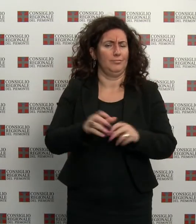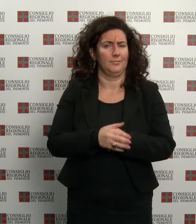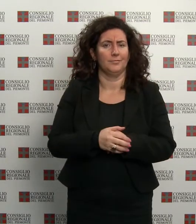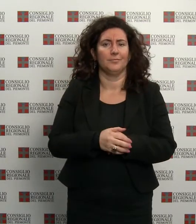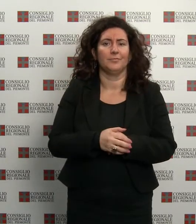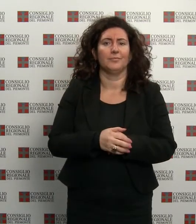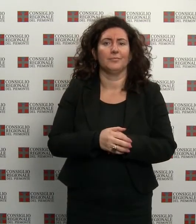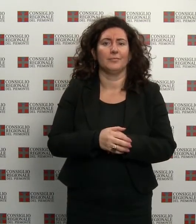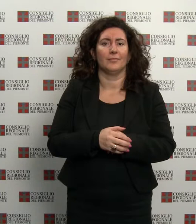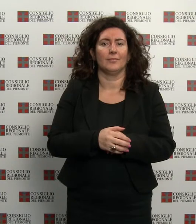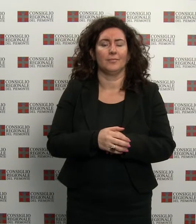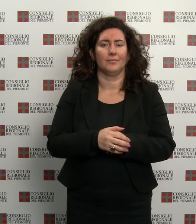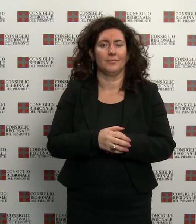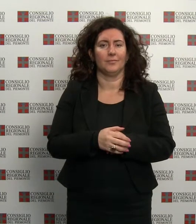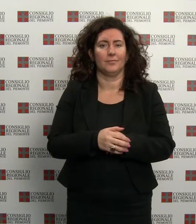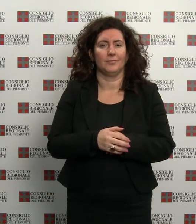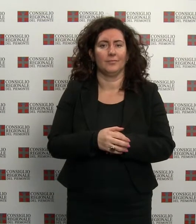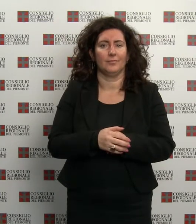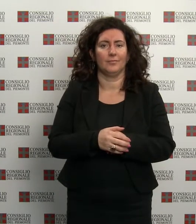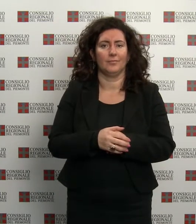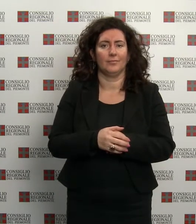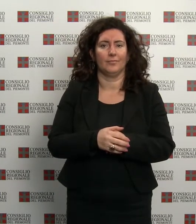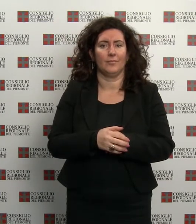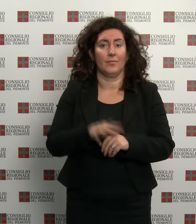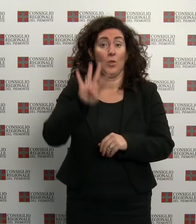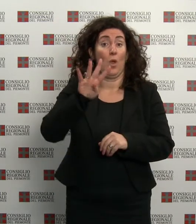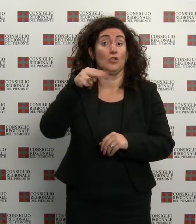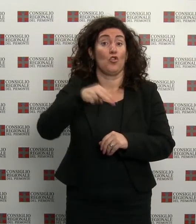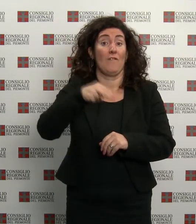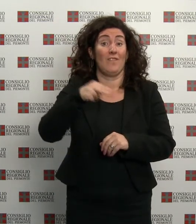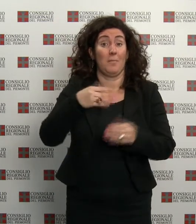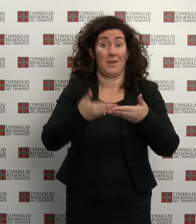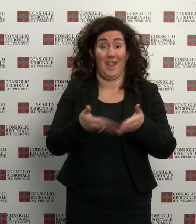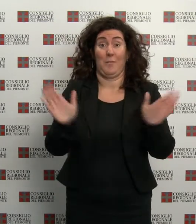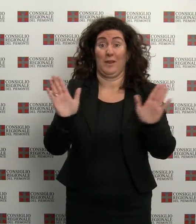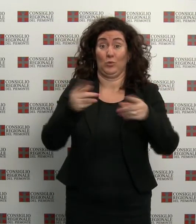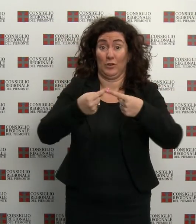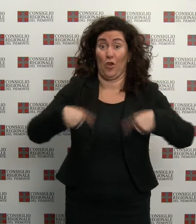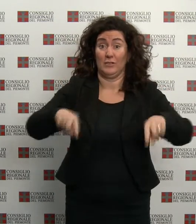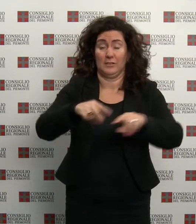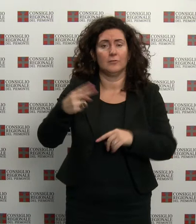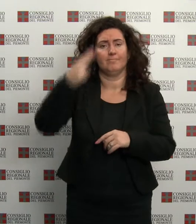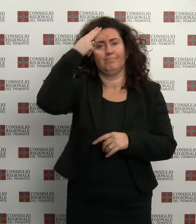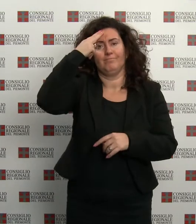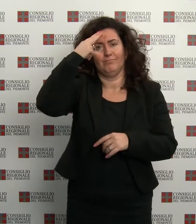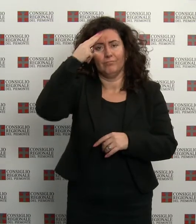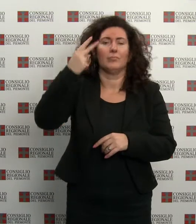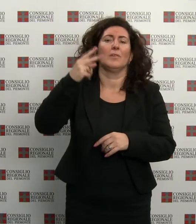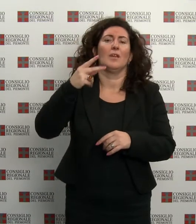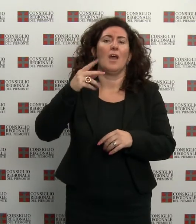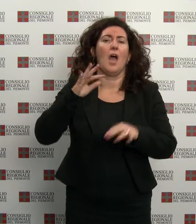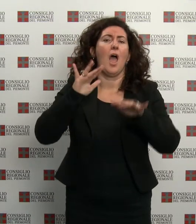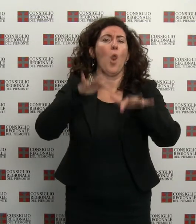7 giorni in consiglio. In apertura della seduta del 4 novembre, il Consiglio regionale ha commemorato le vittime dell'alluvione